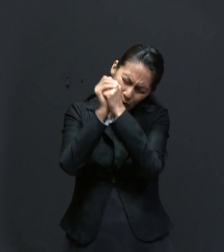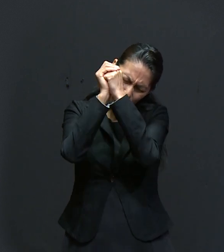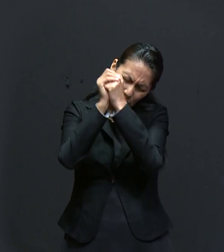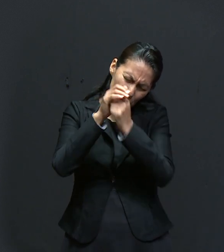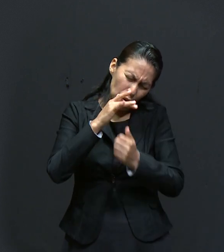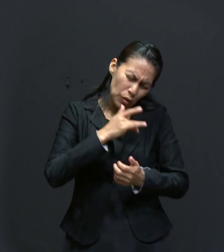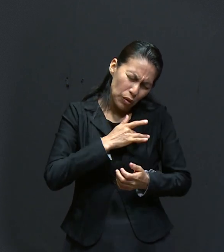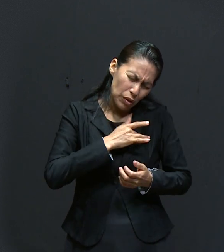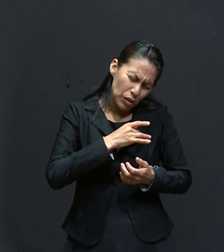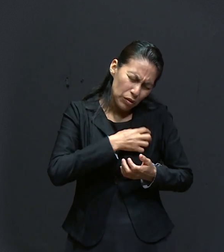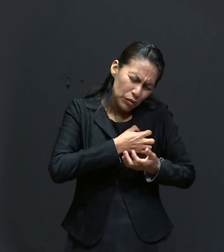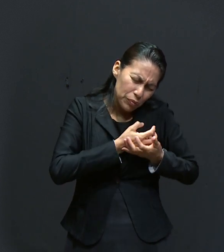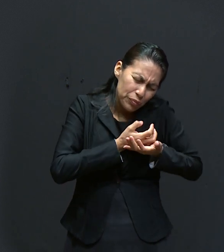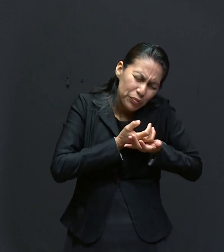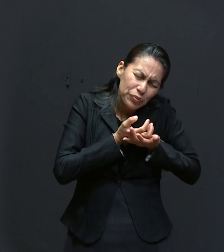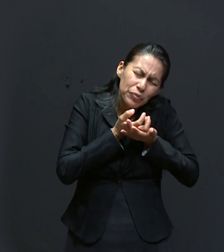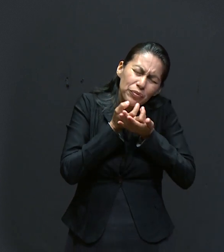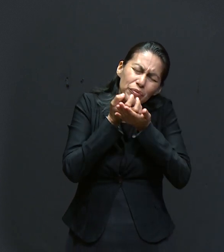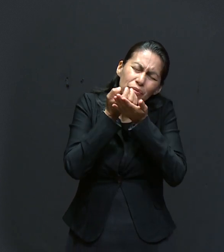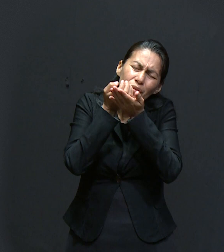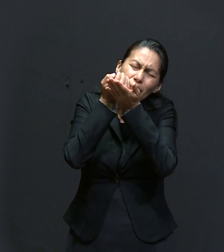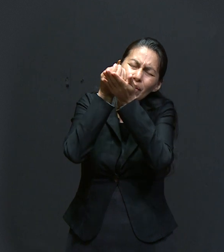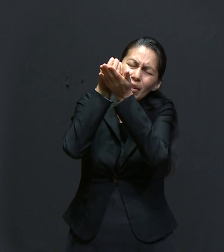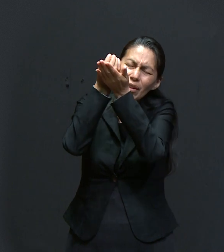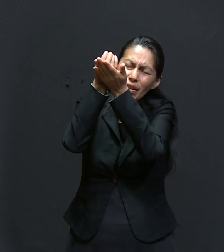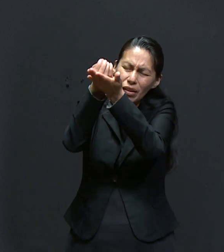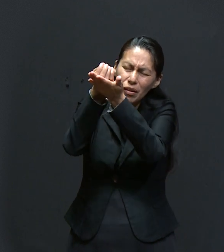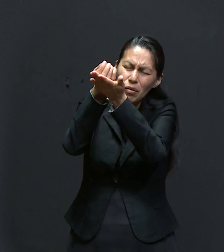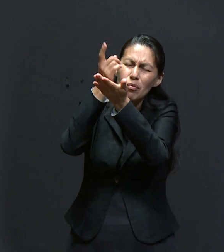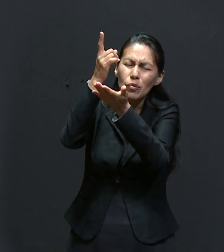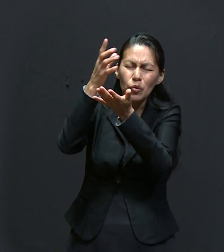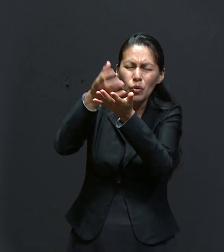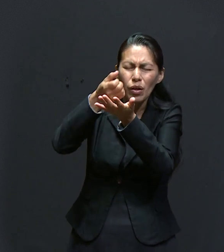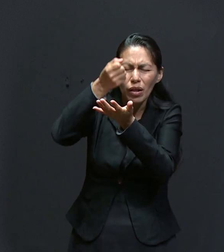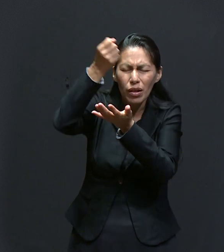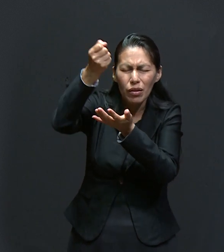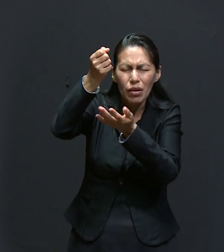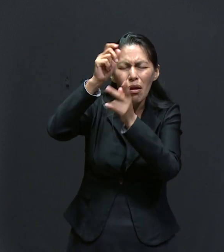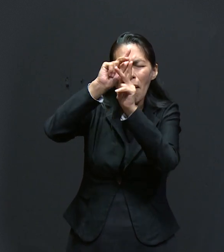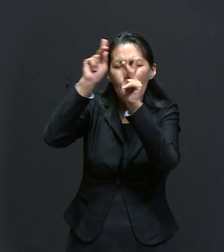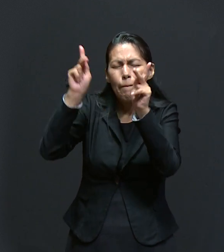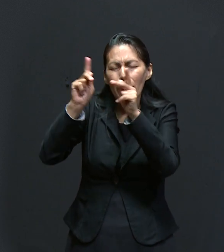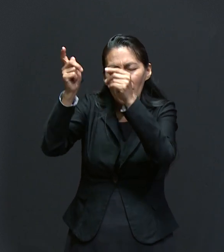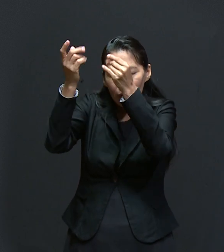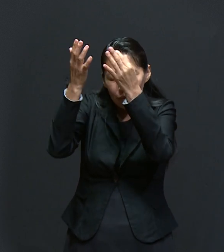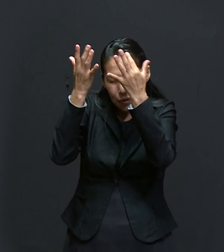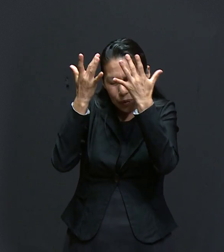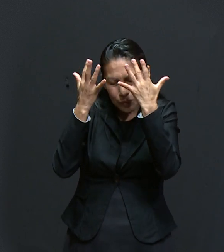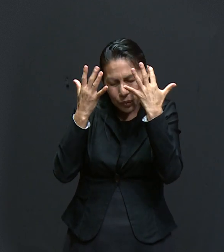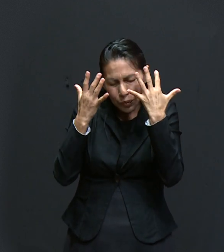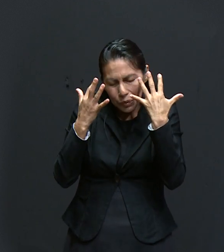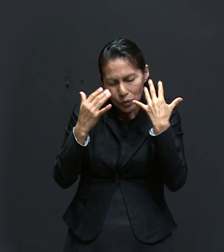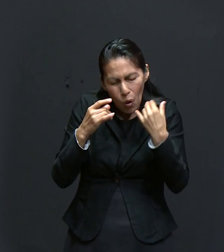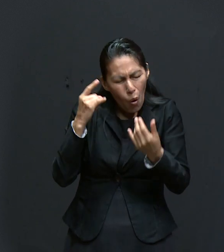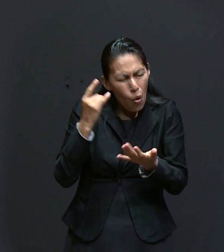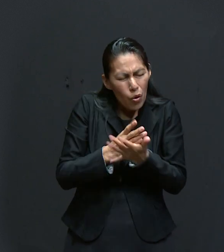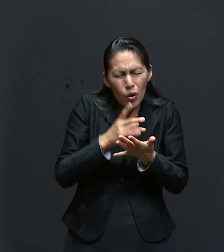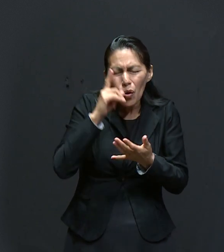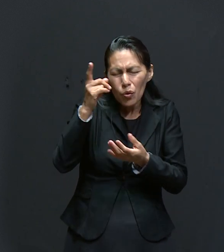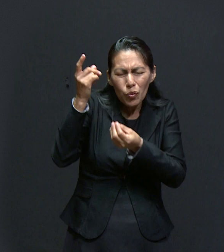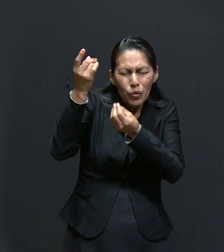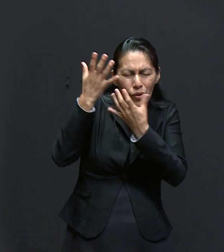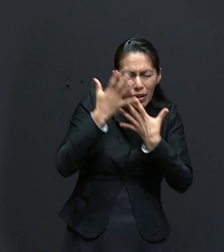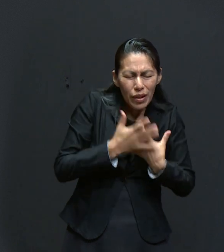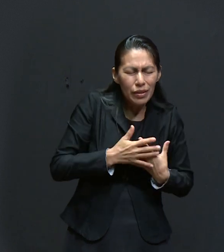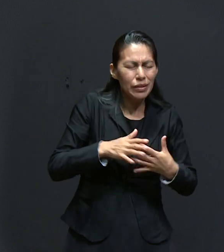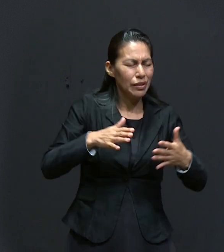te alabamos y entregamos nuestro corazón a ti en esta noche coloca la paz que sólo tú sabes dar